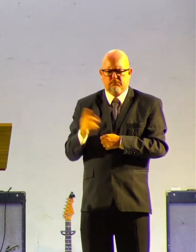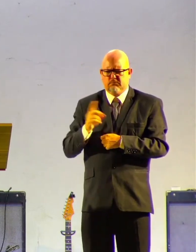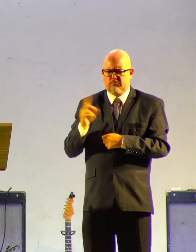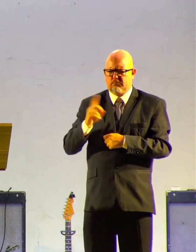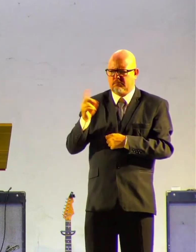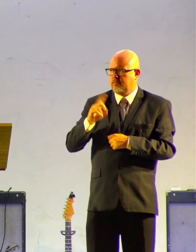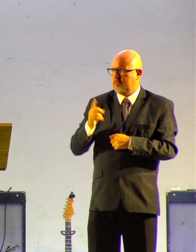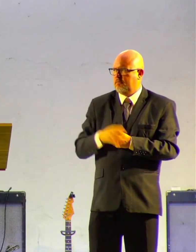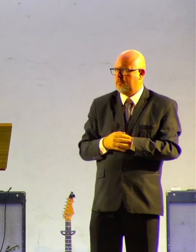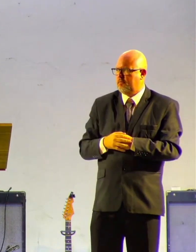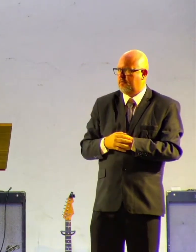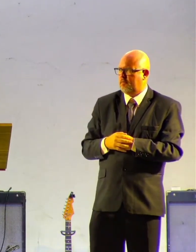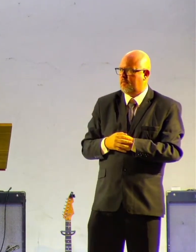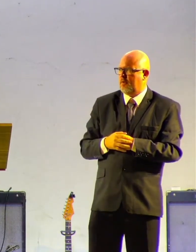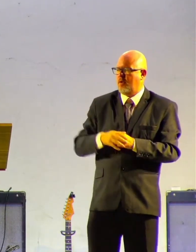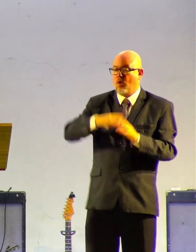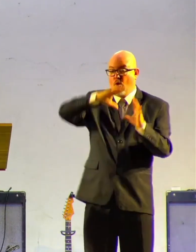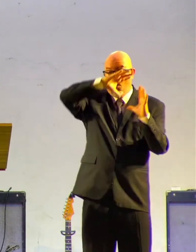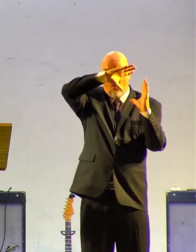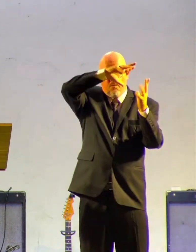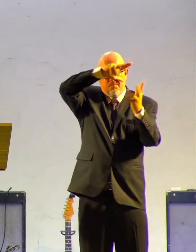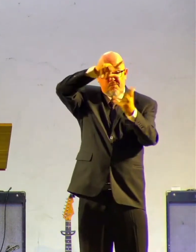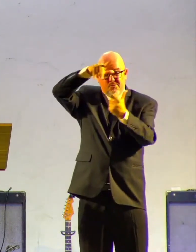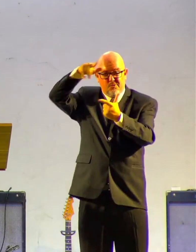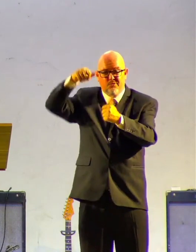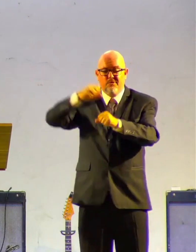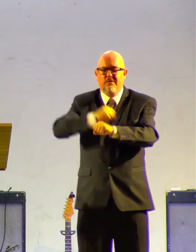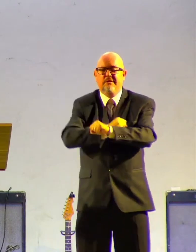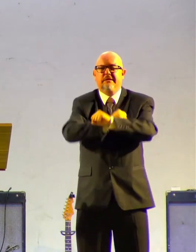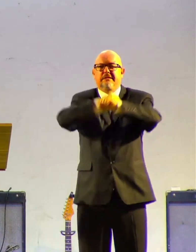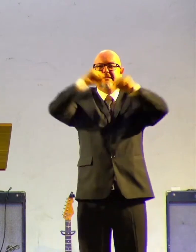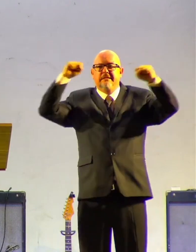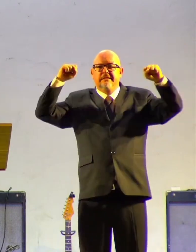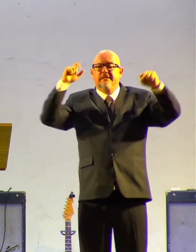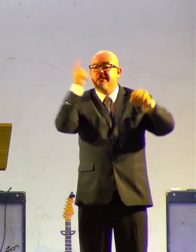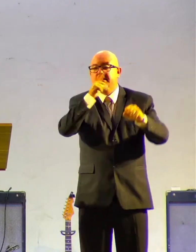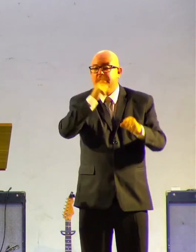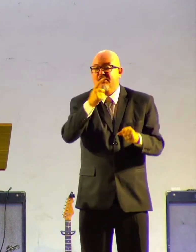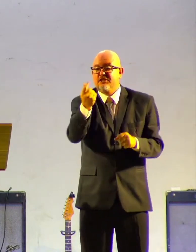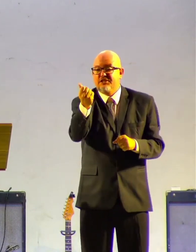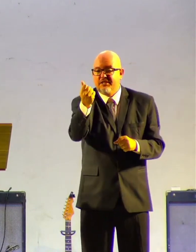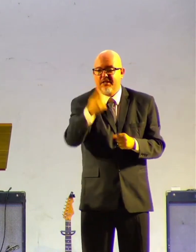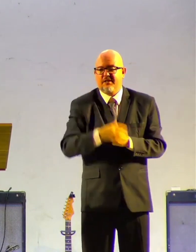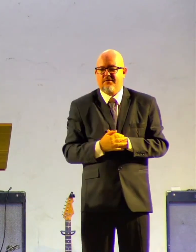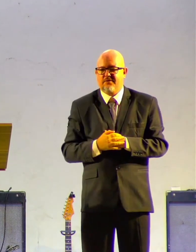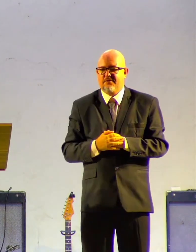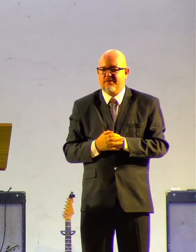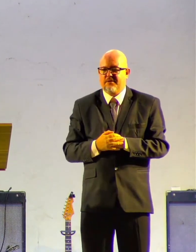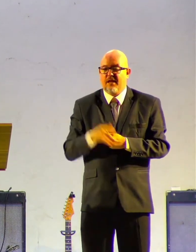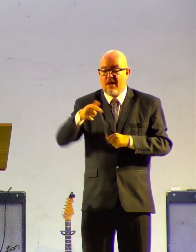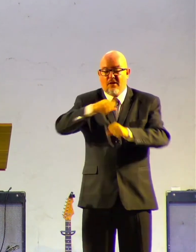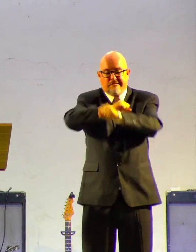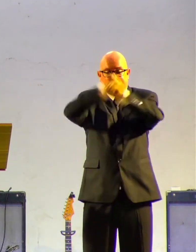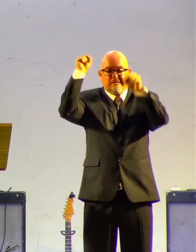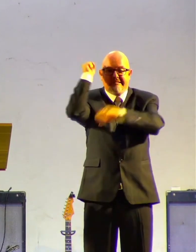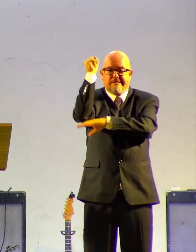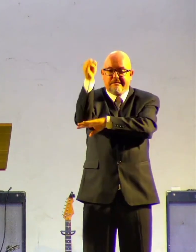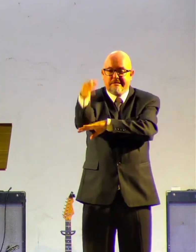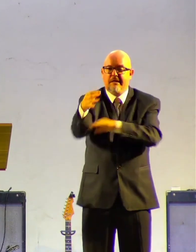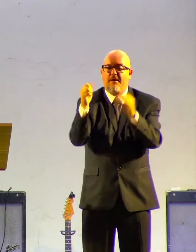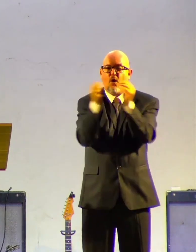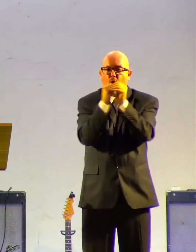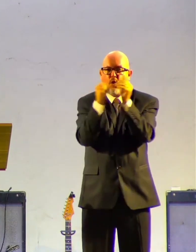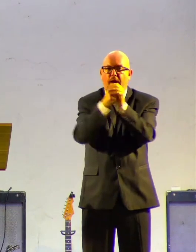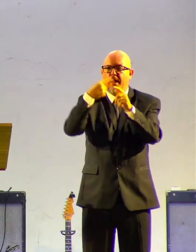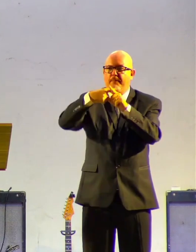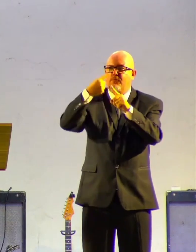não, no mundo inteiro as pessoas levantam de madrugada para ganhar dinheiro. Nós levantamos de madrugada para